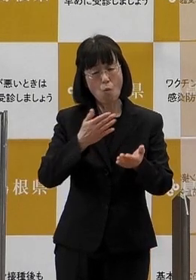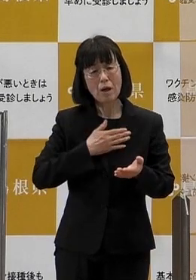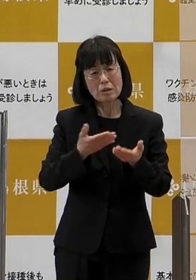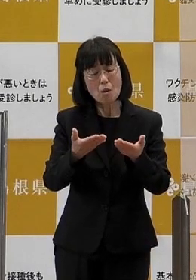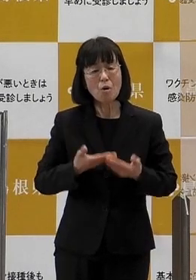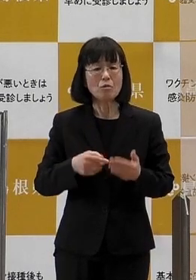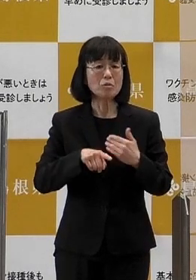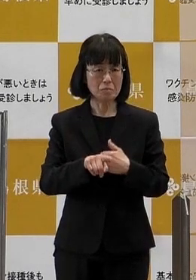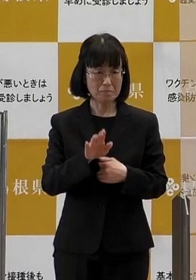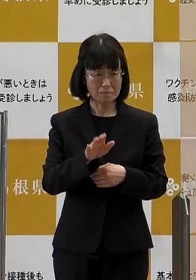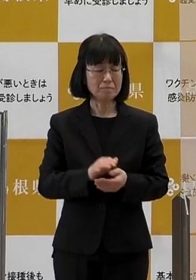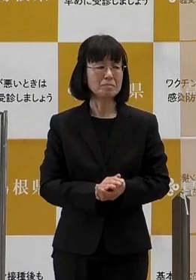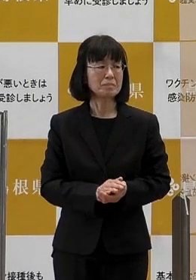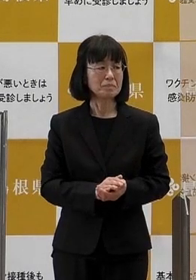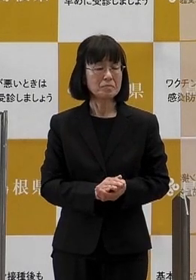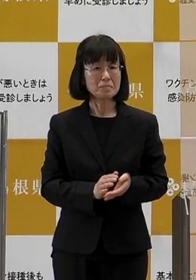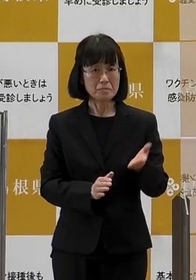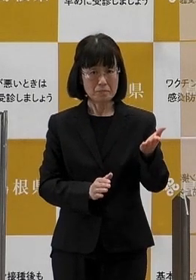はい、